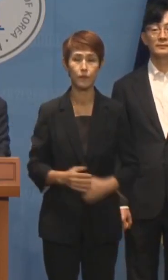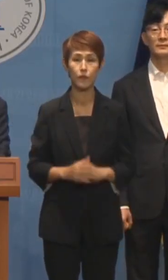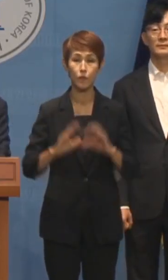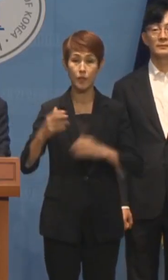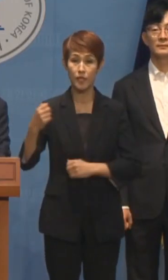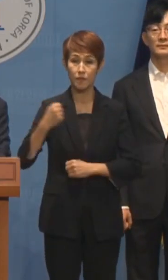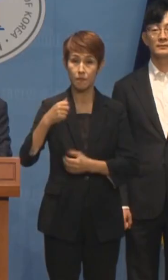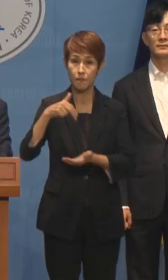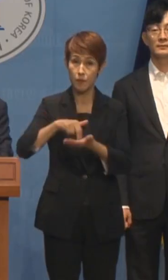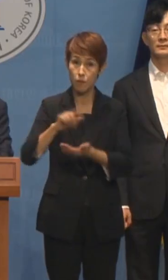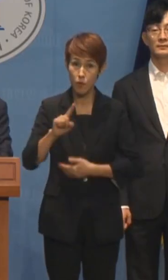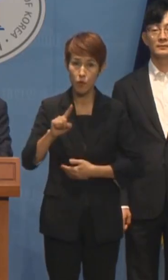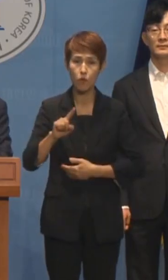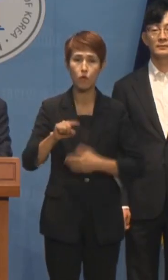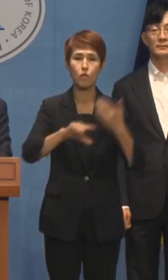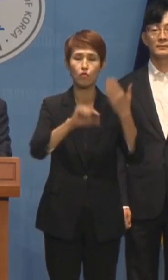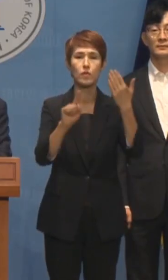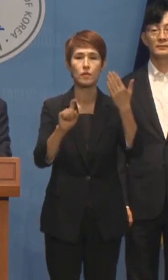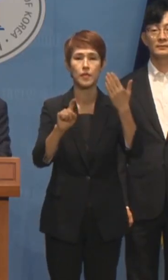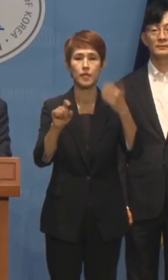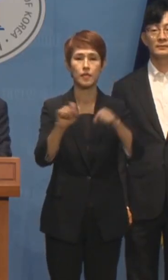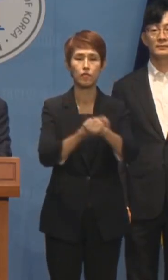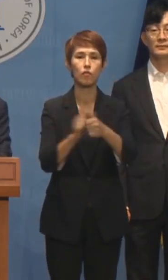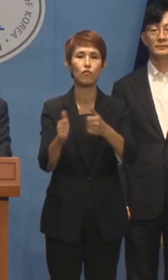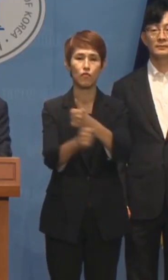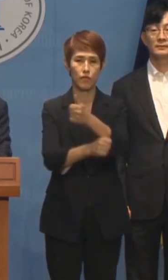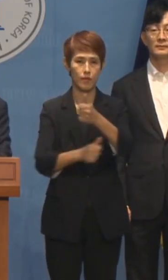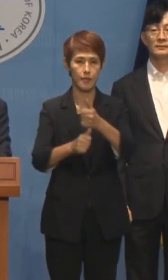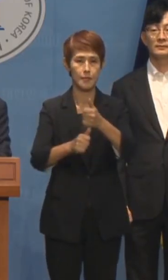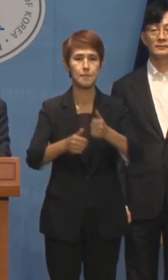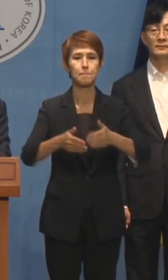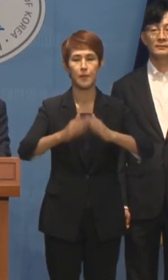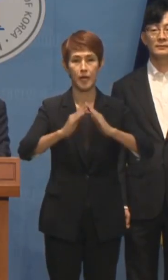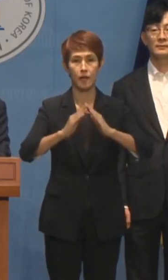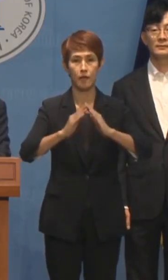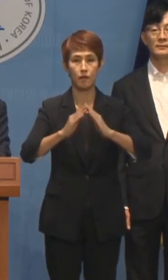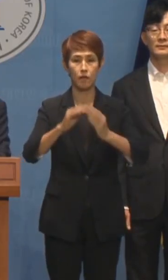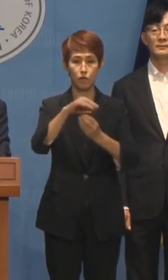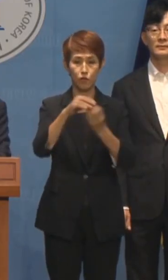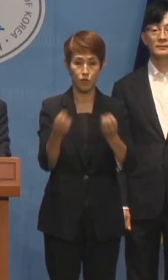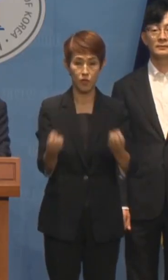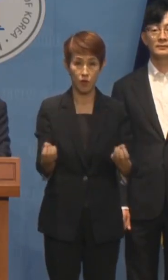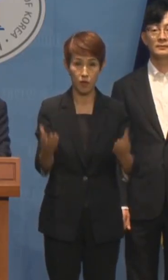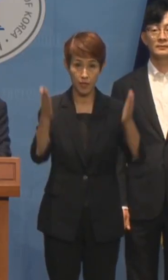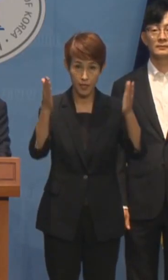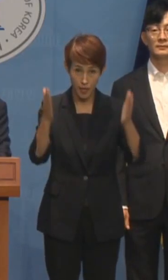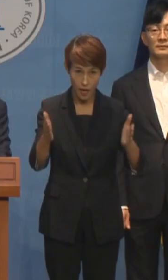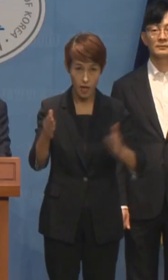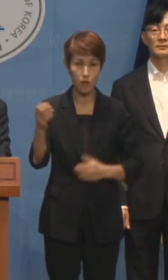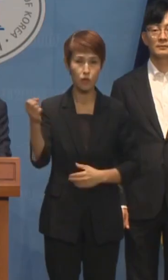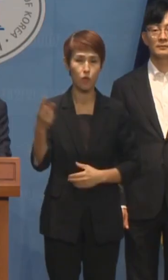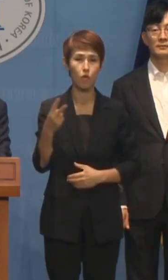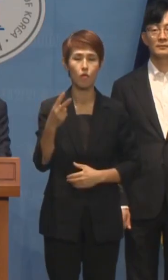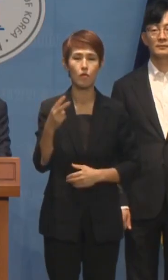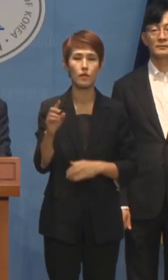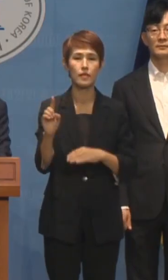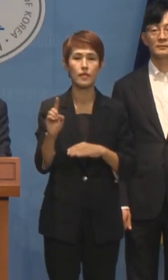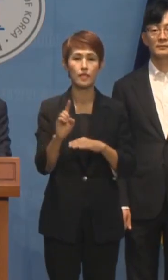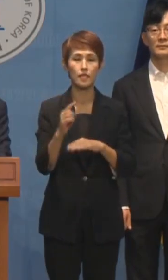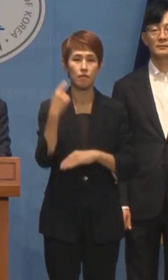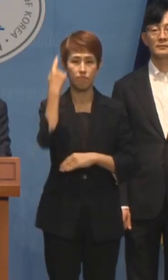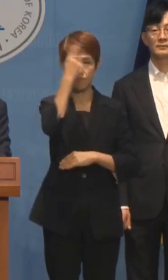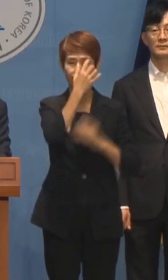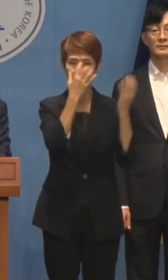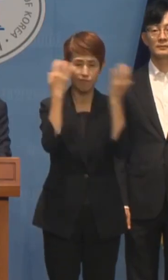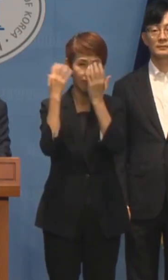국민의힘은 지난 9월 11일 특위를 발족하고 추석 기간을 포함해서 디지털 성범죄 근절 대책을